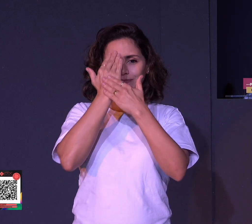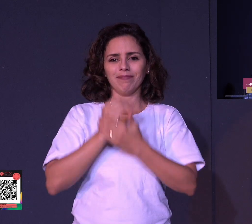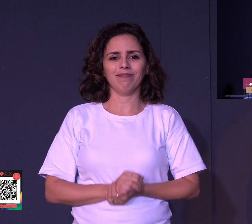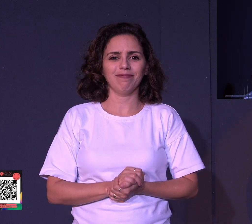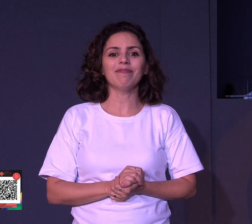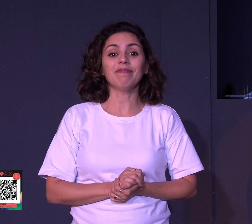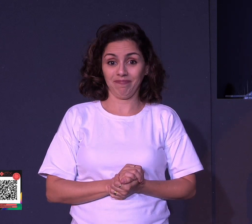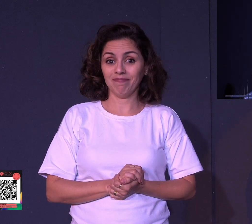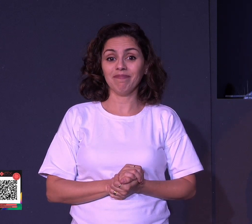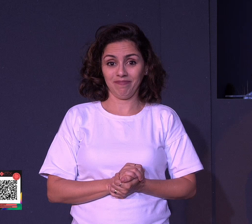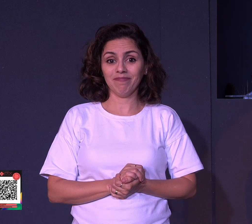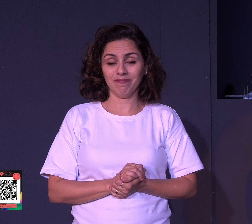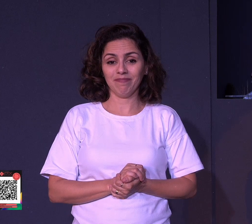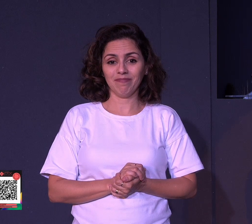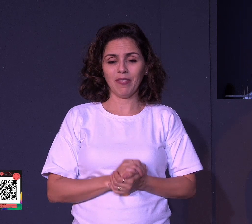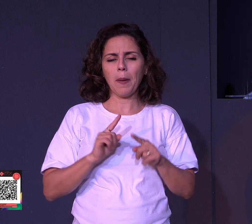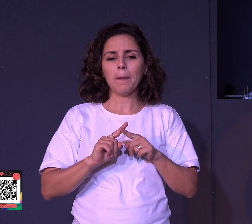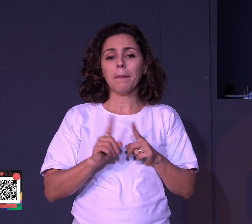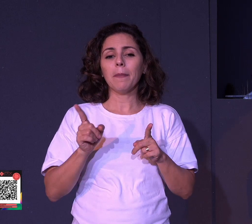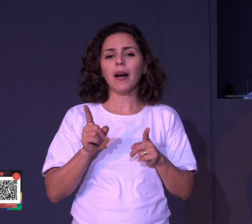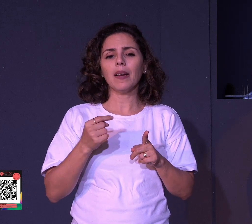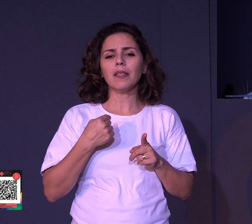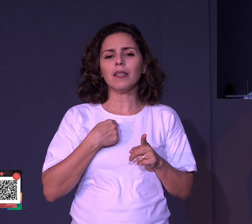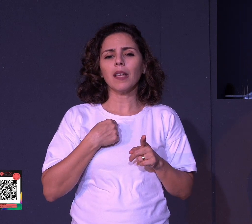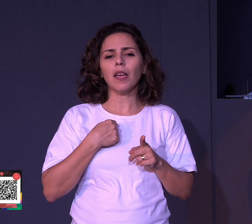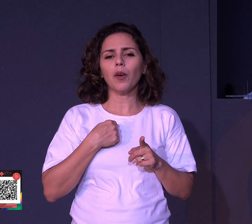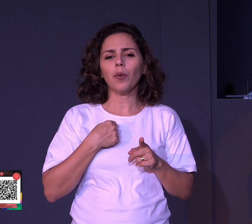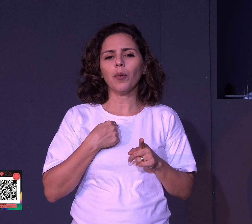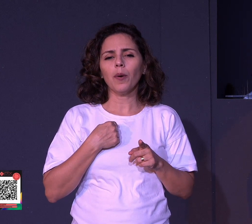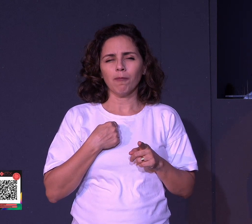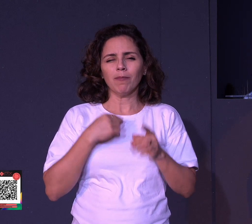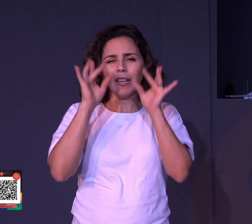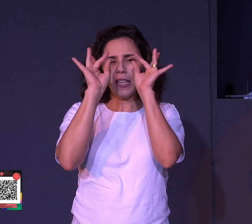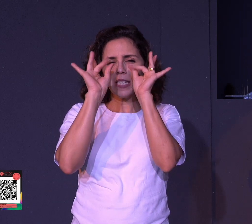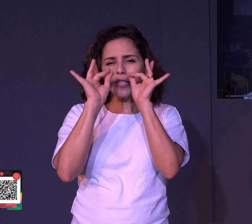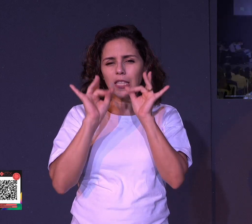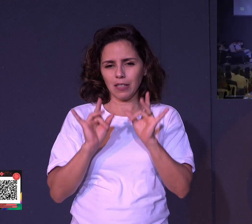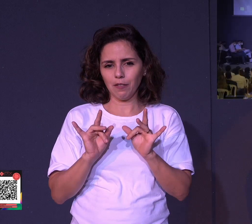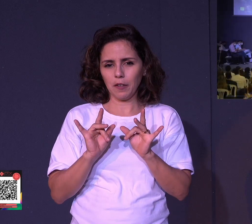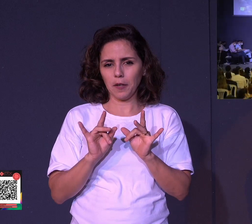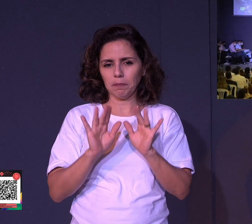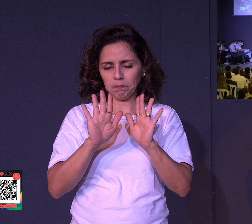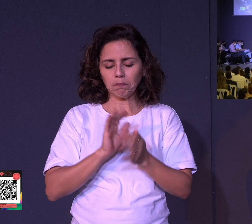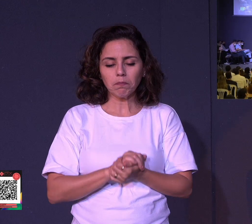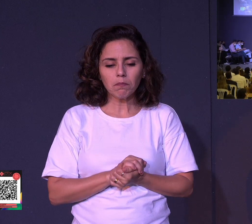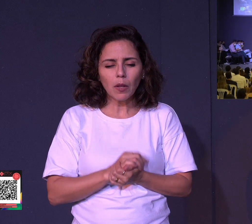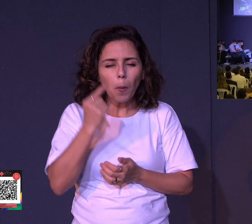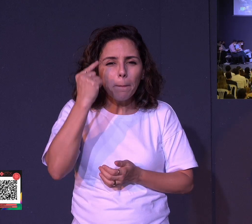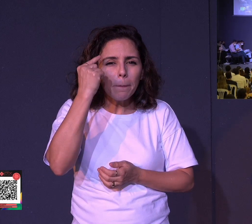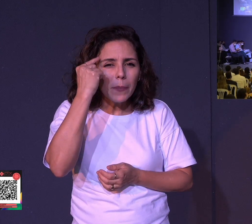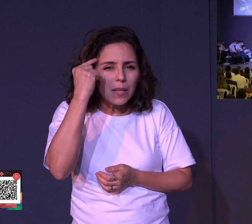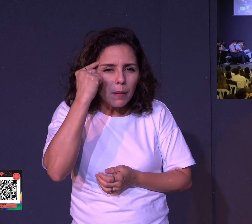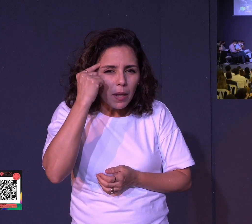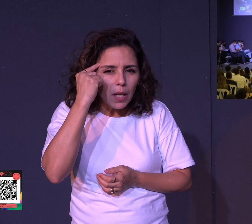que esse pensamento que quer nos induzir ao erro, o que o pensamento que quer nos incitar ao pecado, o que é que